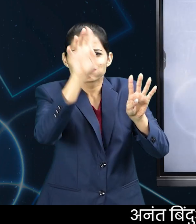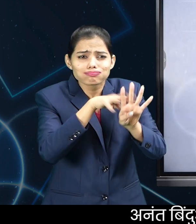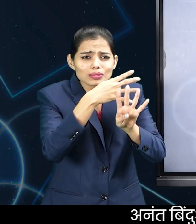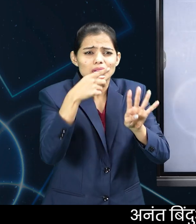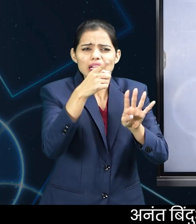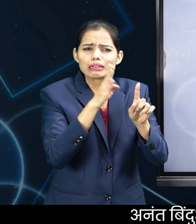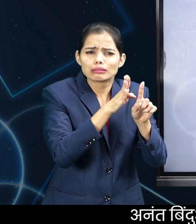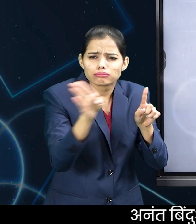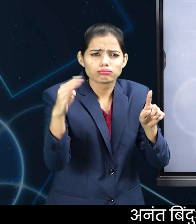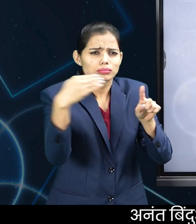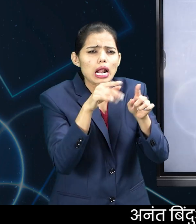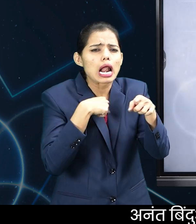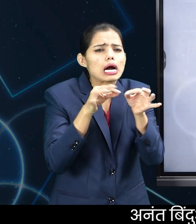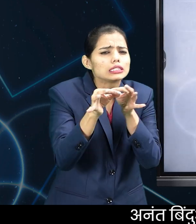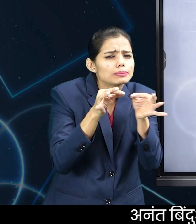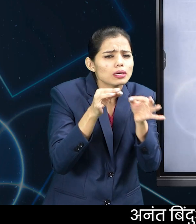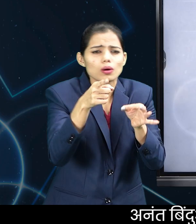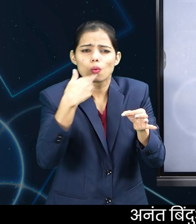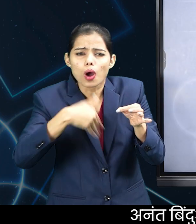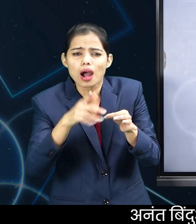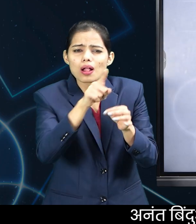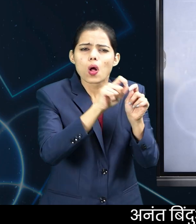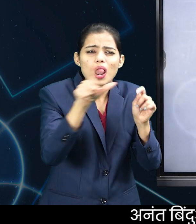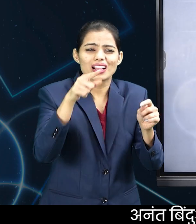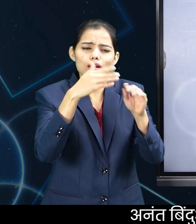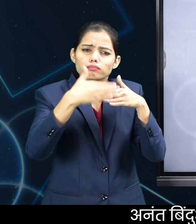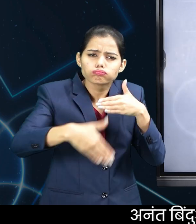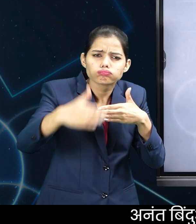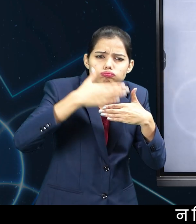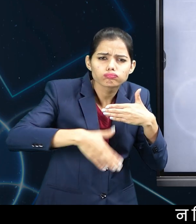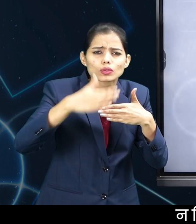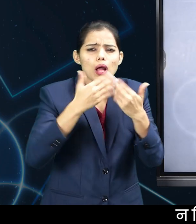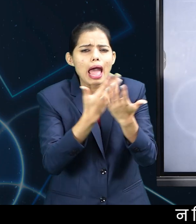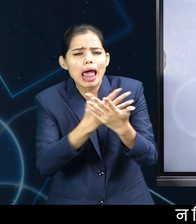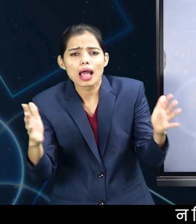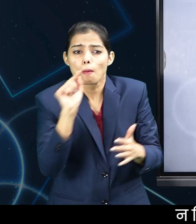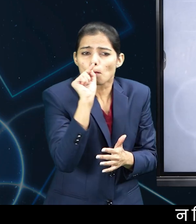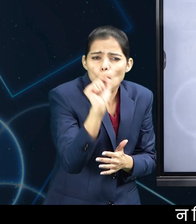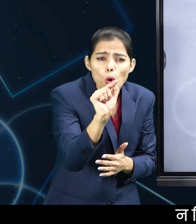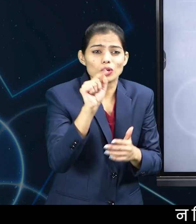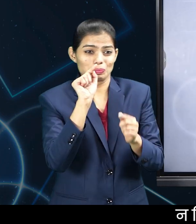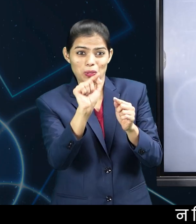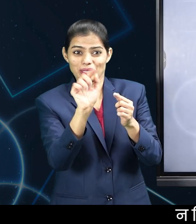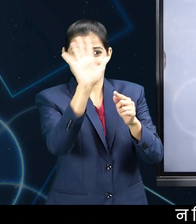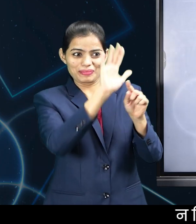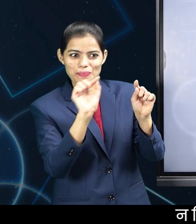अनंत बिंदुओं का वर्णन करने के लिए एक भाषा है, न कि केवल हमारे कागज की शीट।